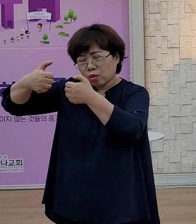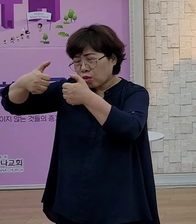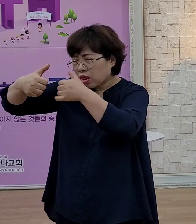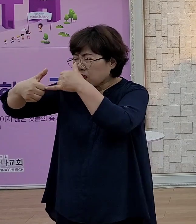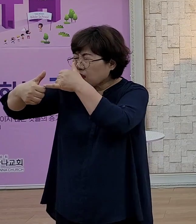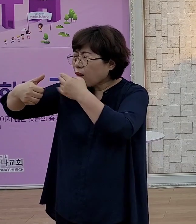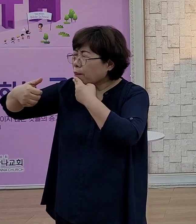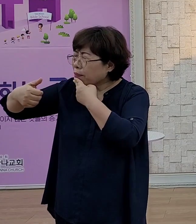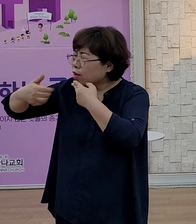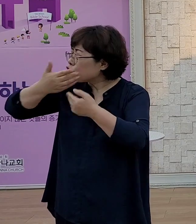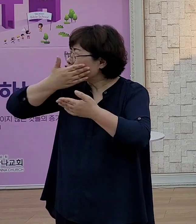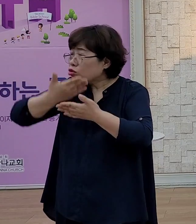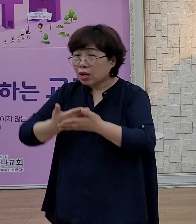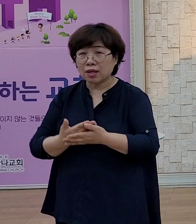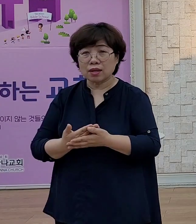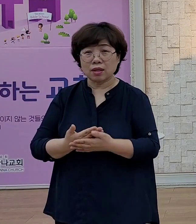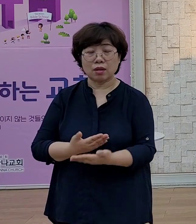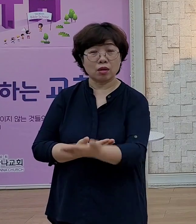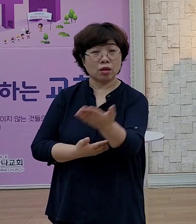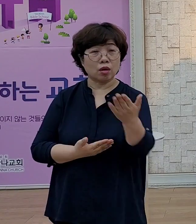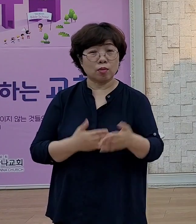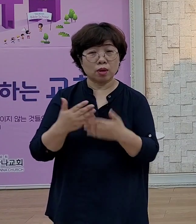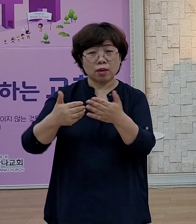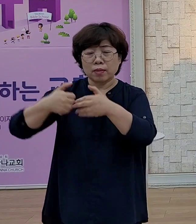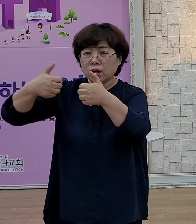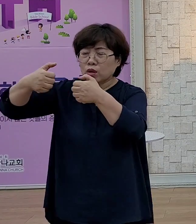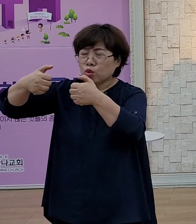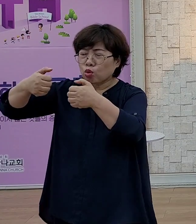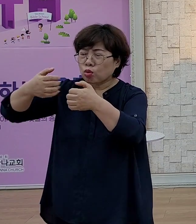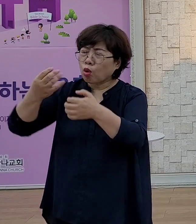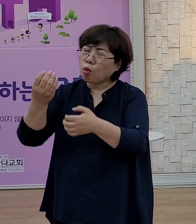여러분 하나님과 얼마나 상의하셨습니까?